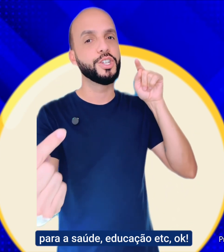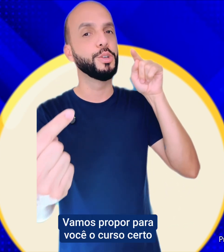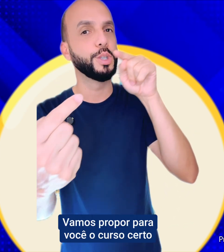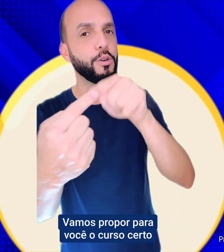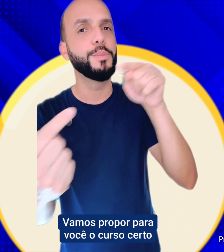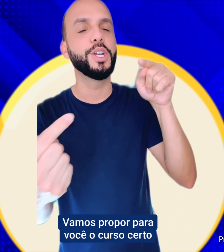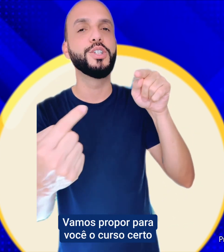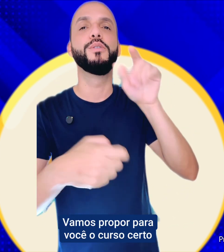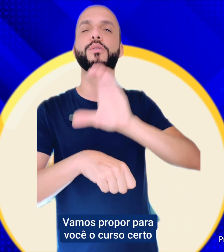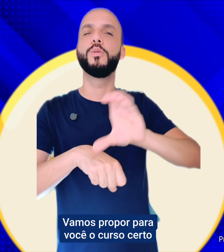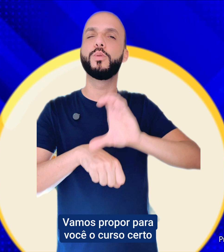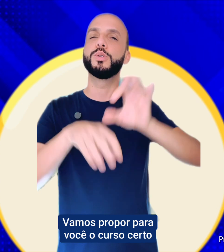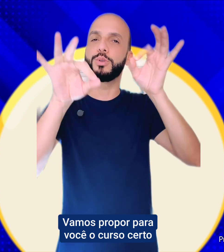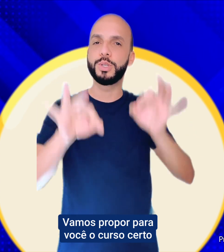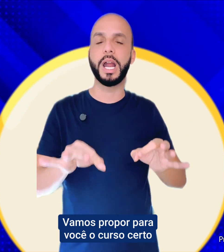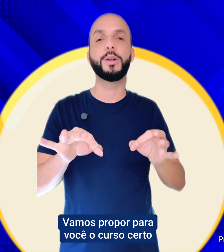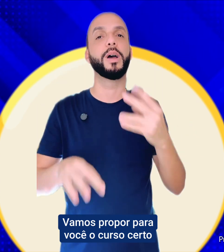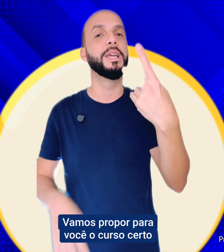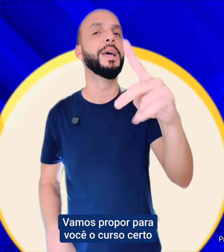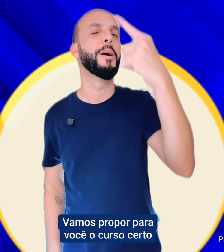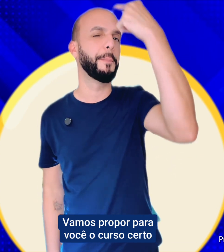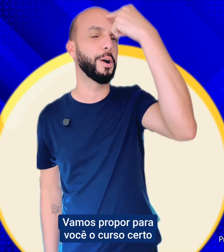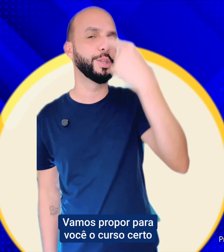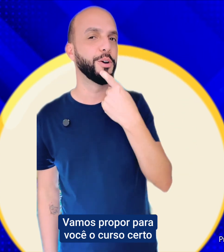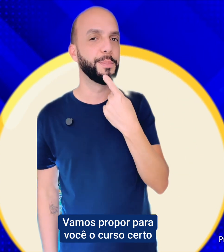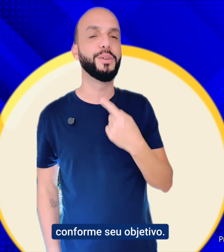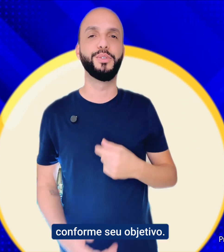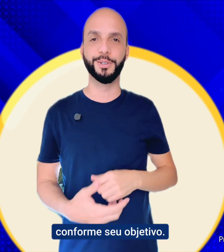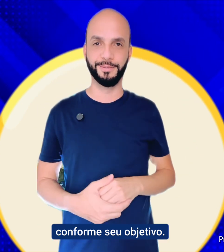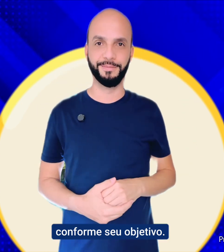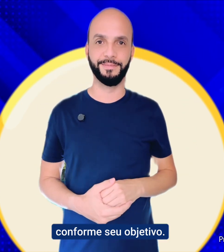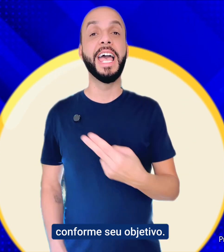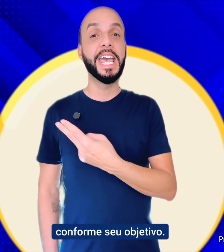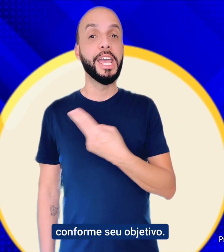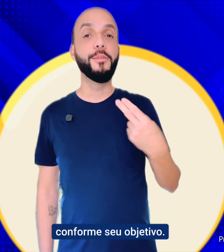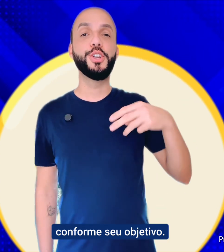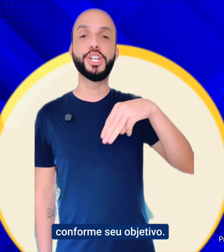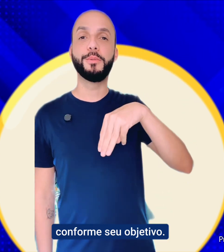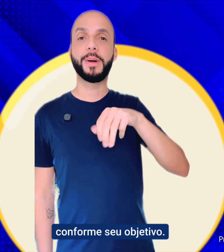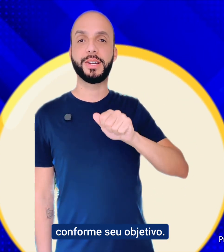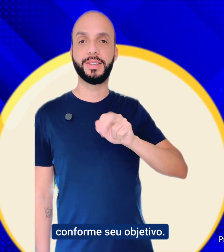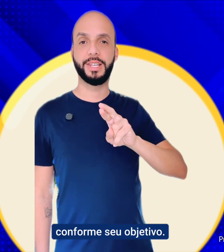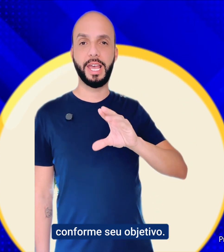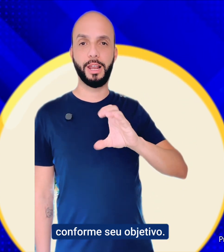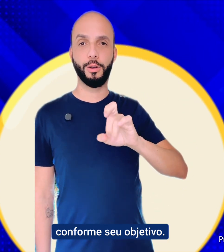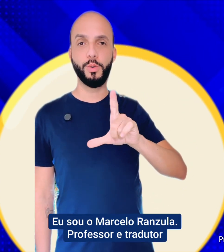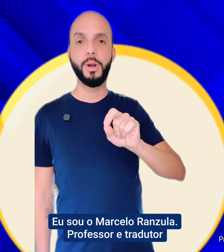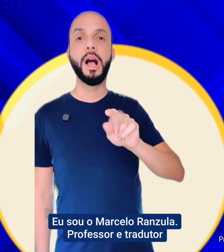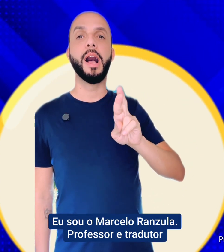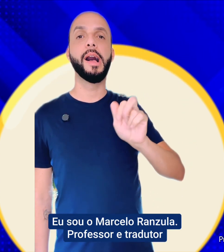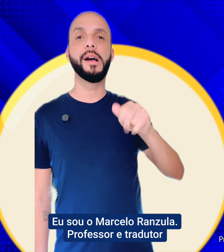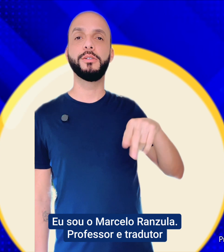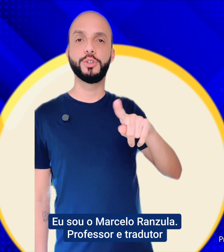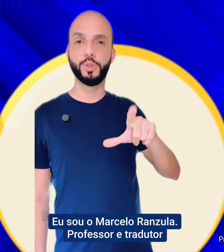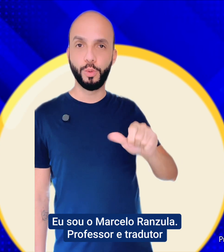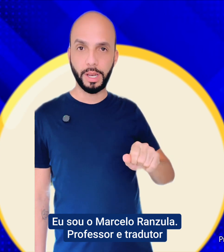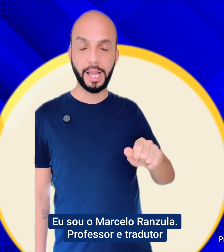Nós vamos atingir o teu objetivo com o curso certo aí para o teu perfil. Eu me chamo Marcelo